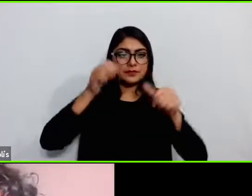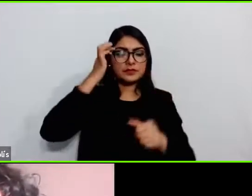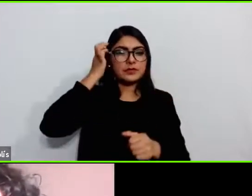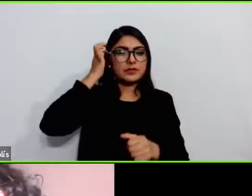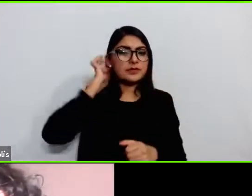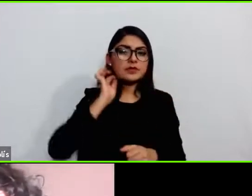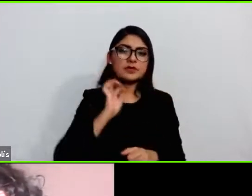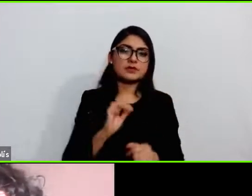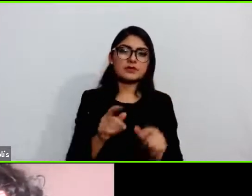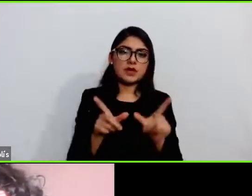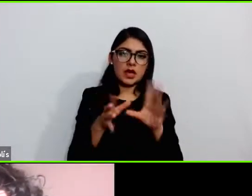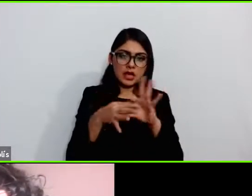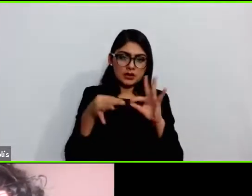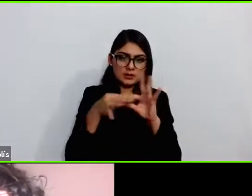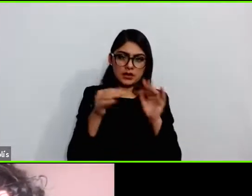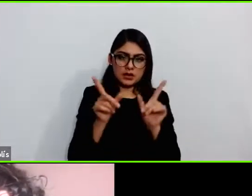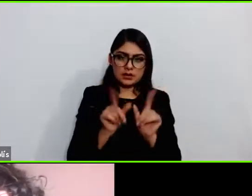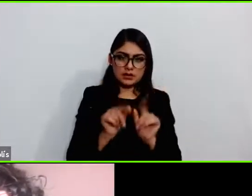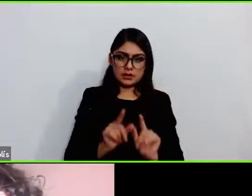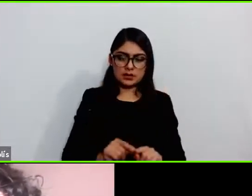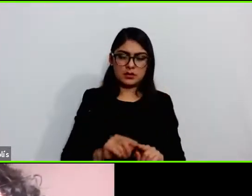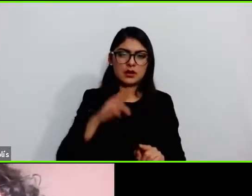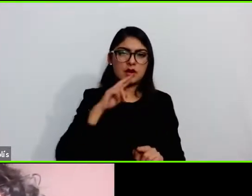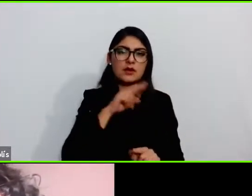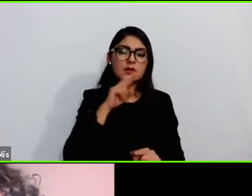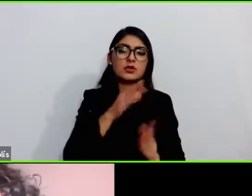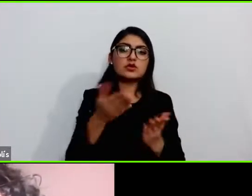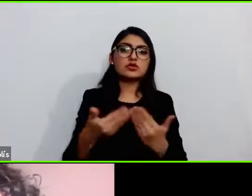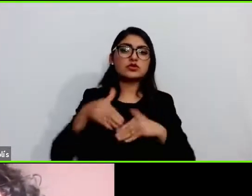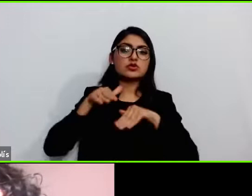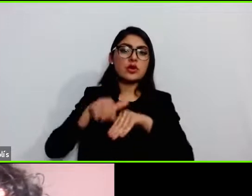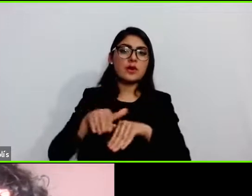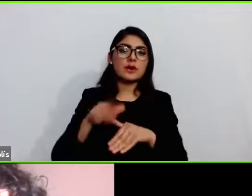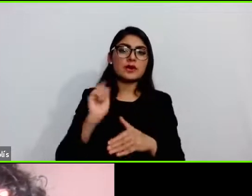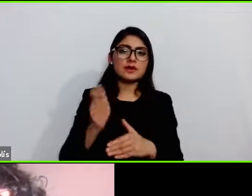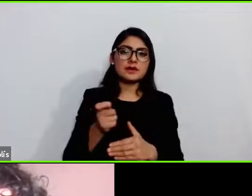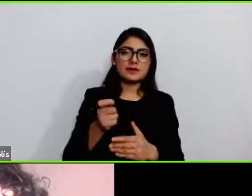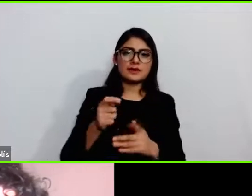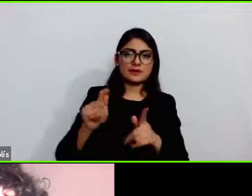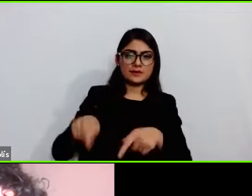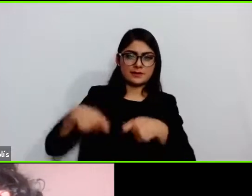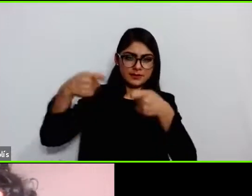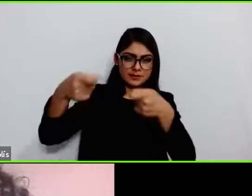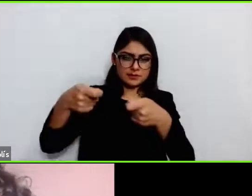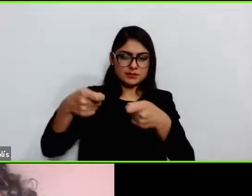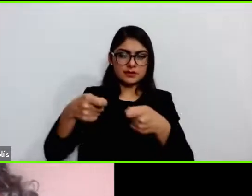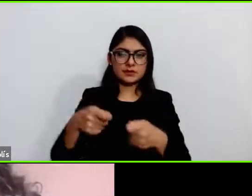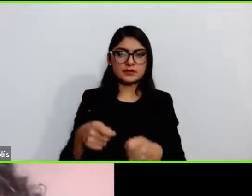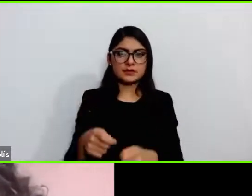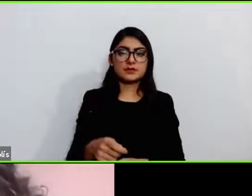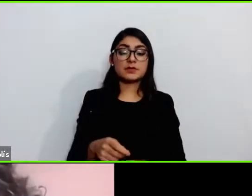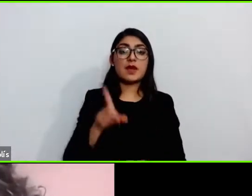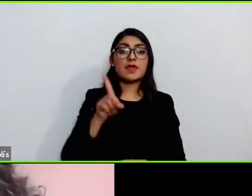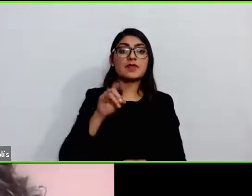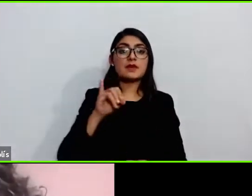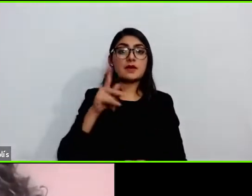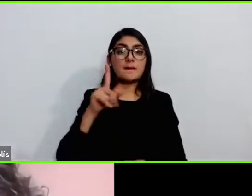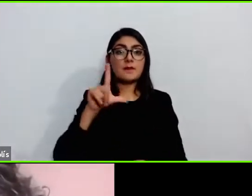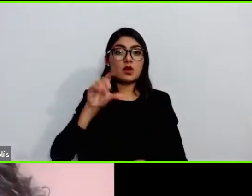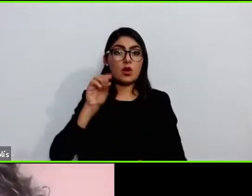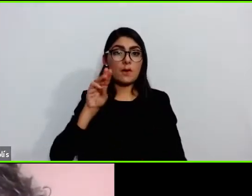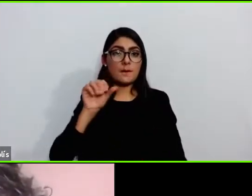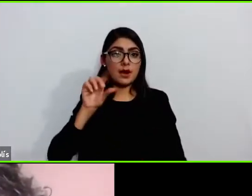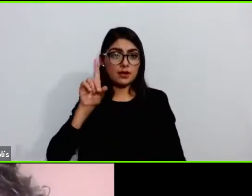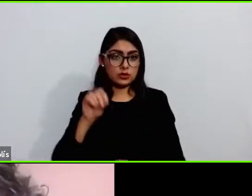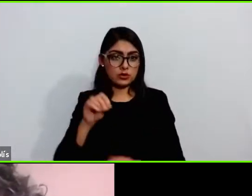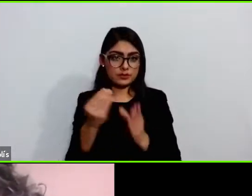unas aclaraciones en relación con el diplomado. Esta tarde tuvimos una importante